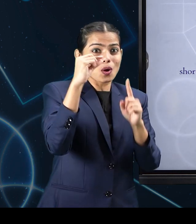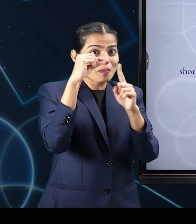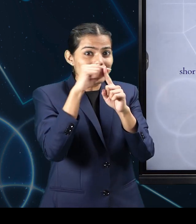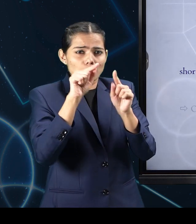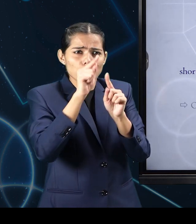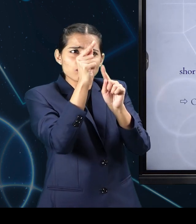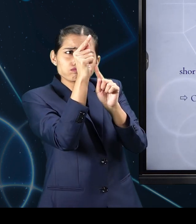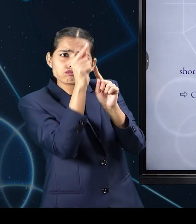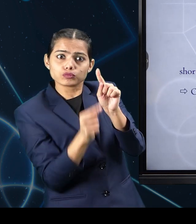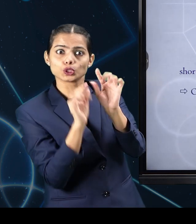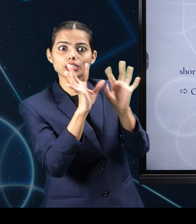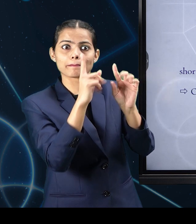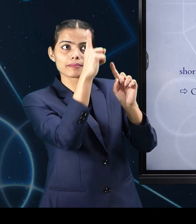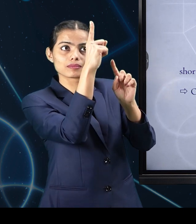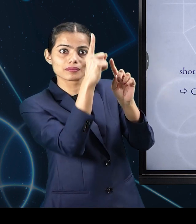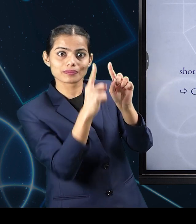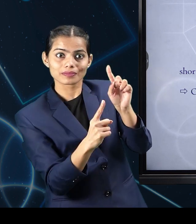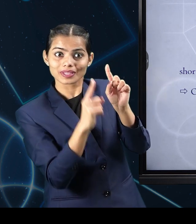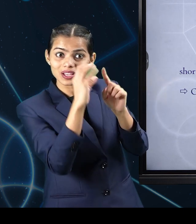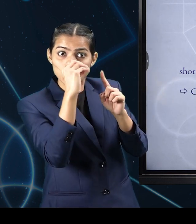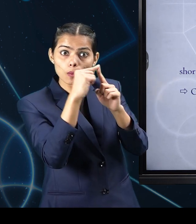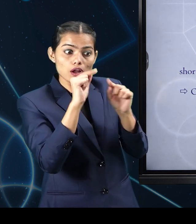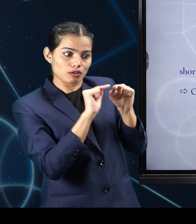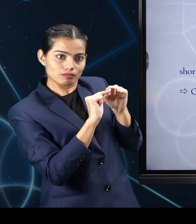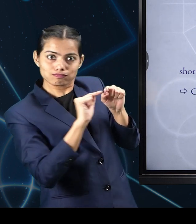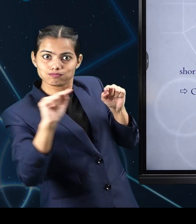OP XYకి లంబంగా ఉంటుంది.